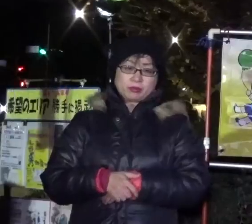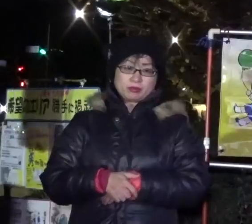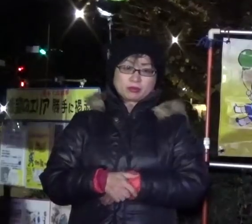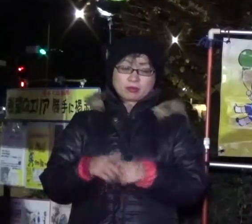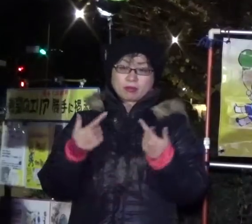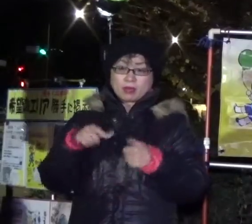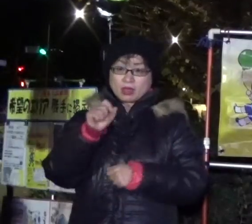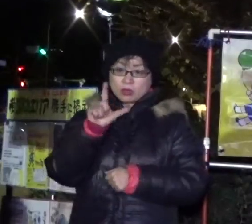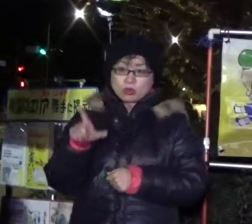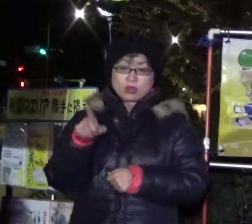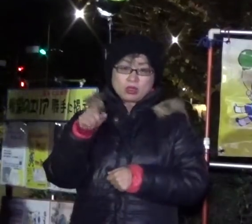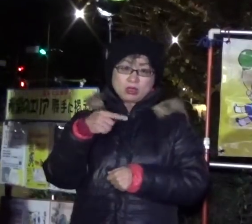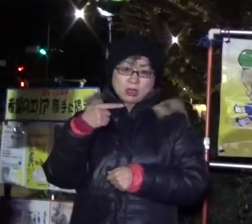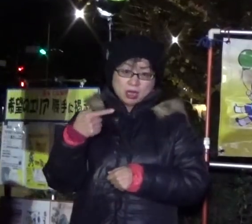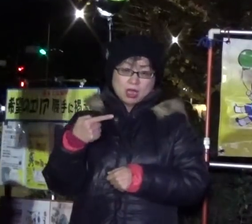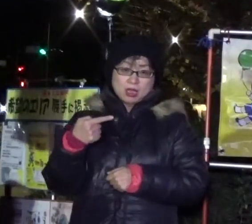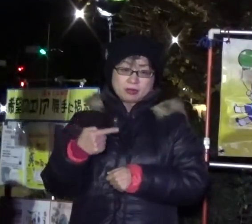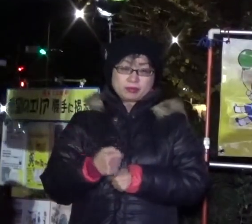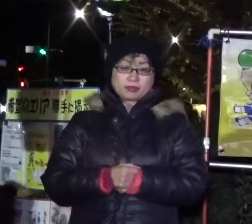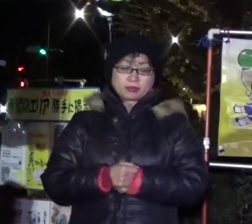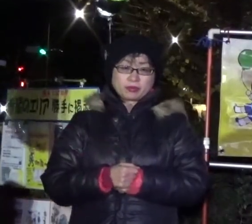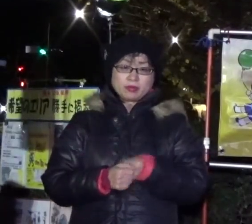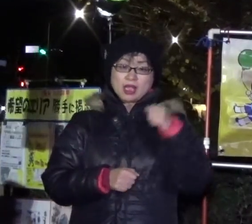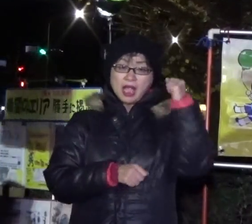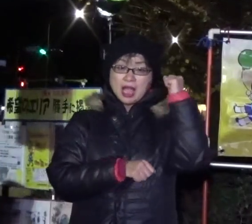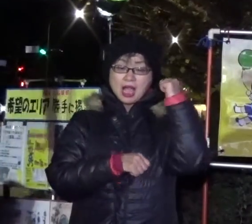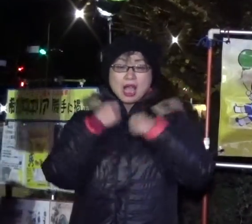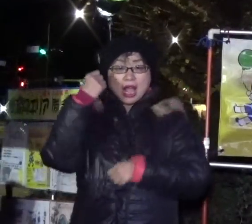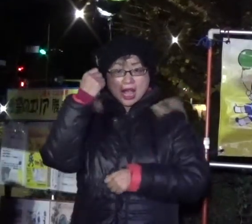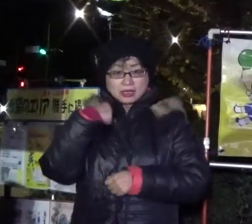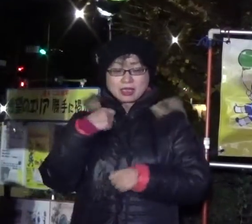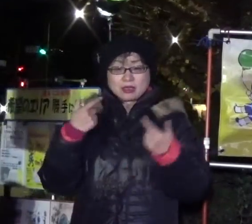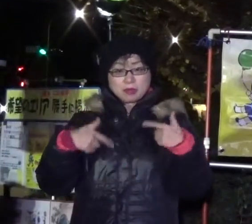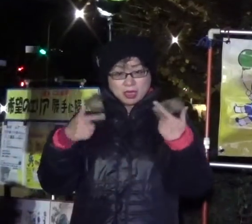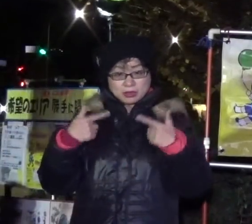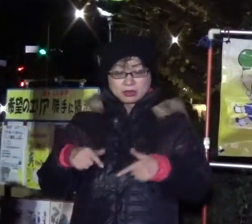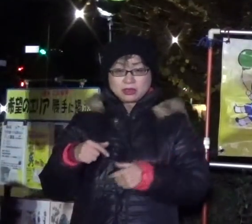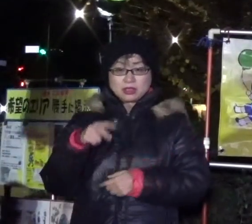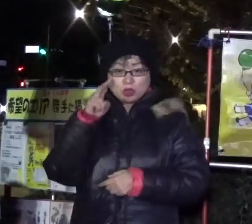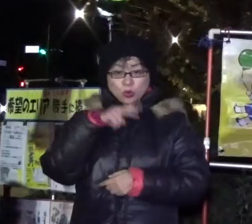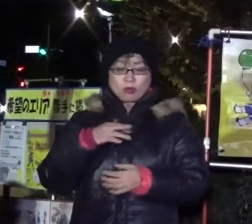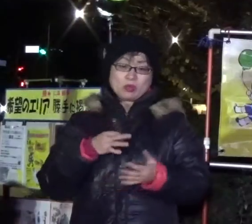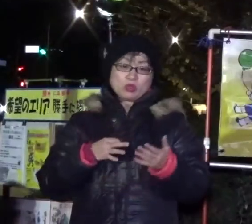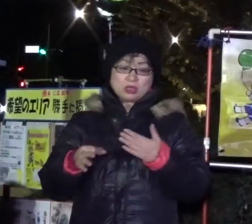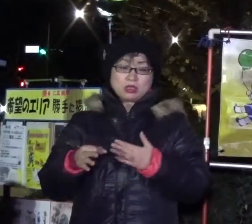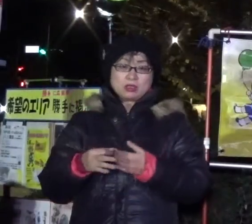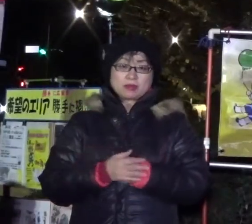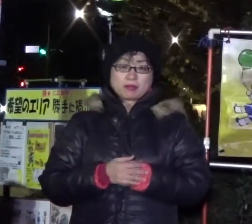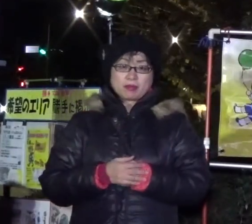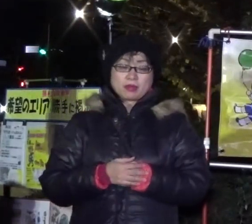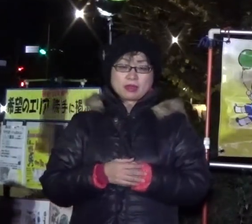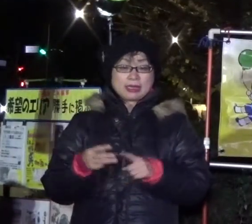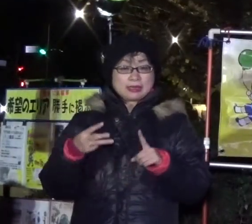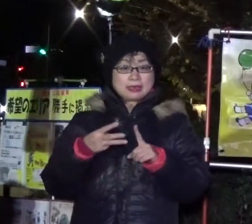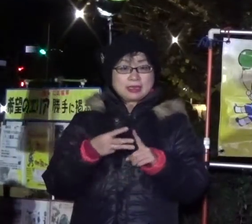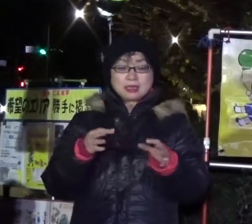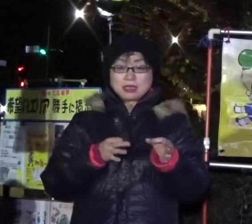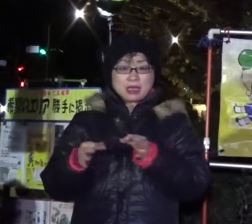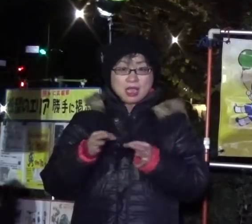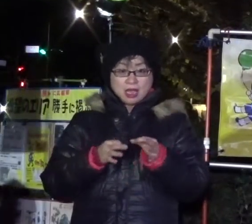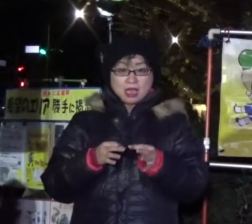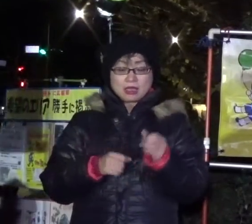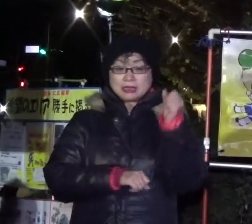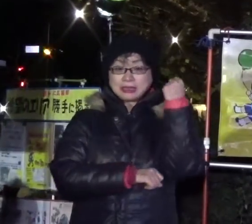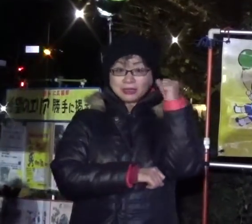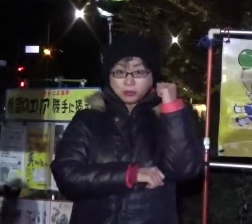毎月1回朝日、毎日読売、それから日経などに、新